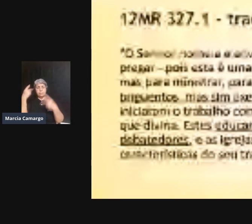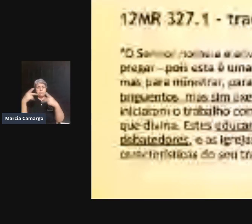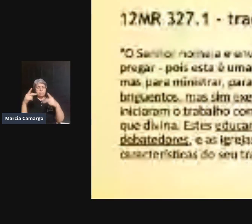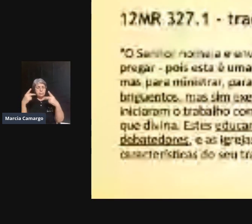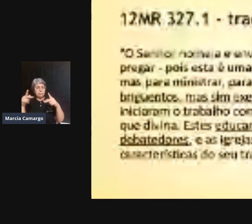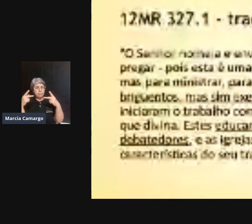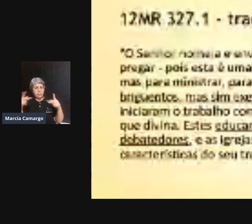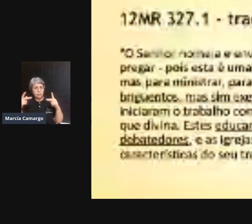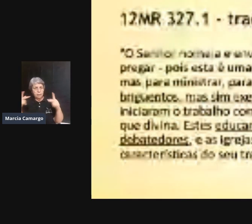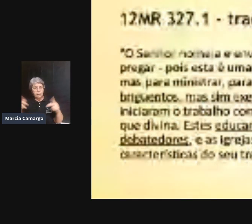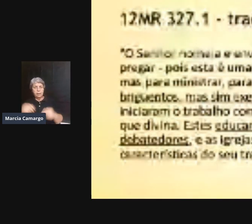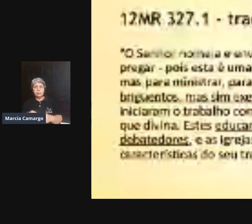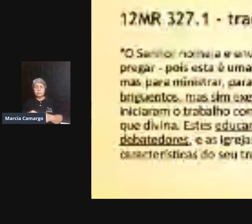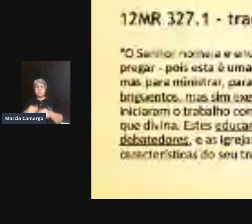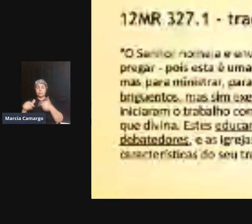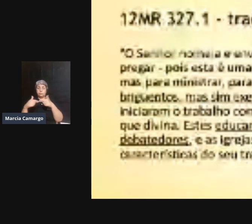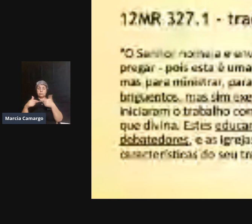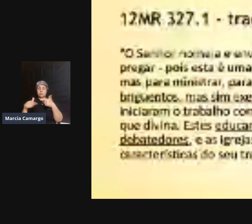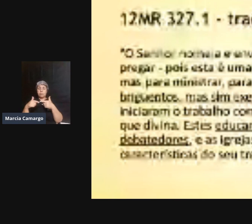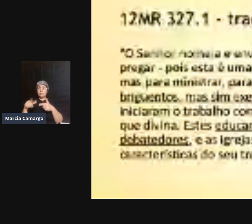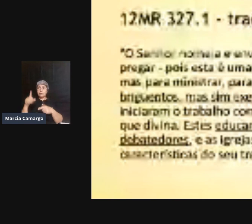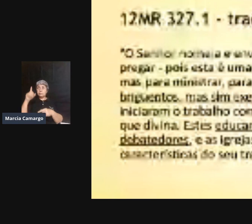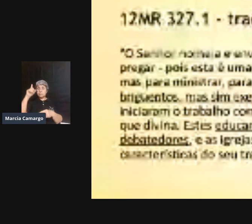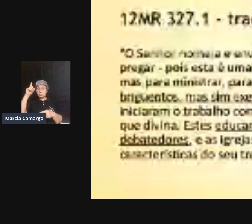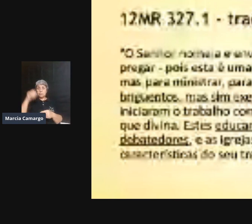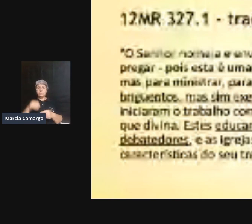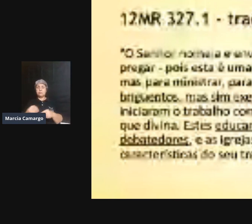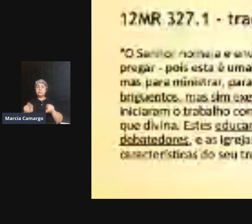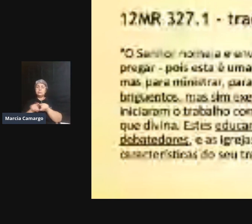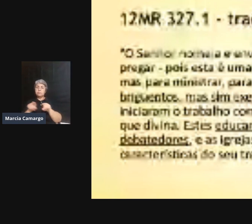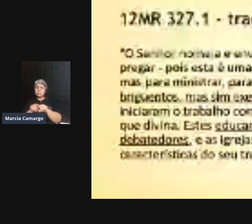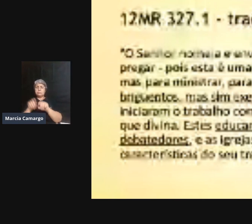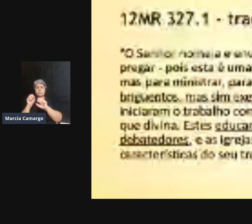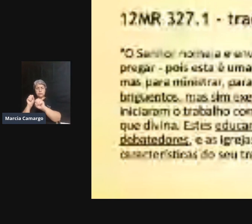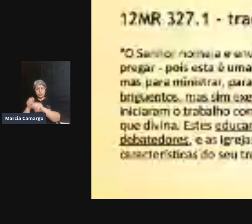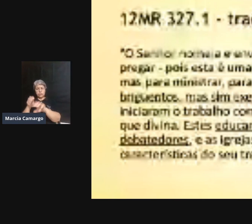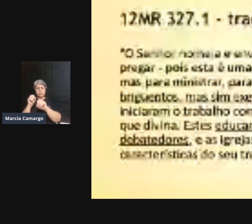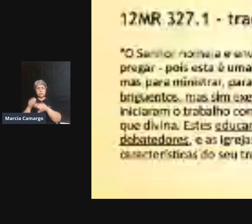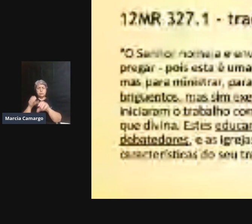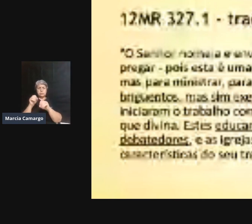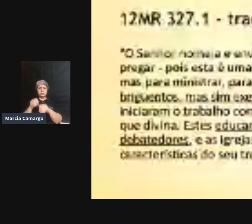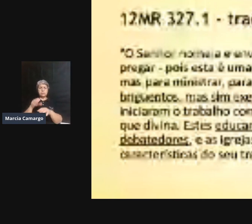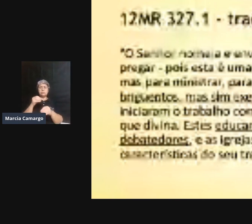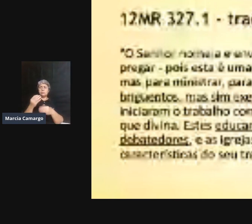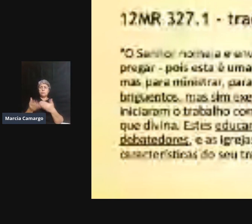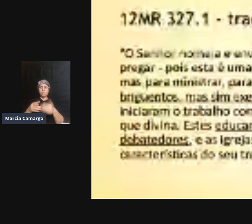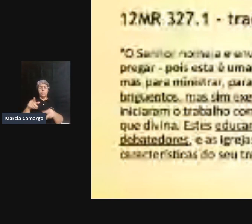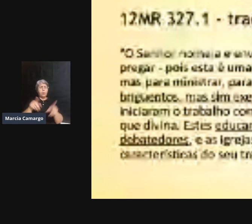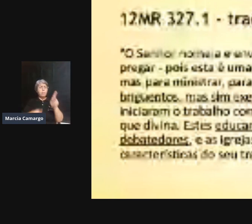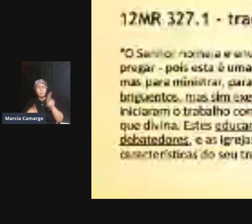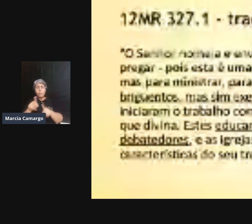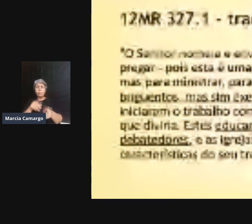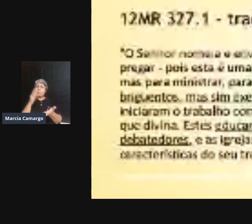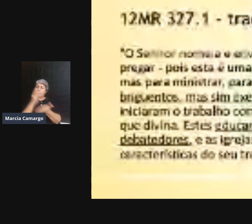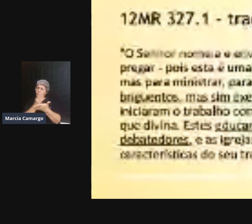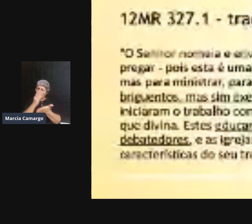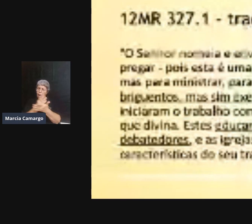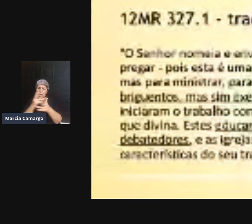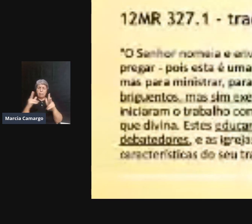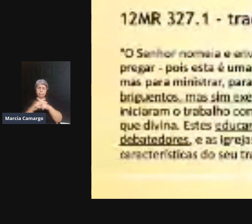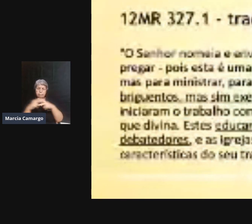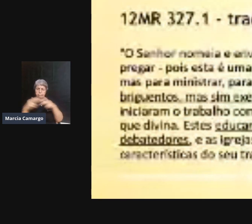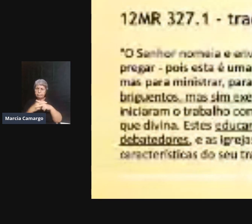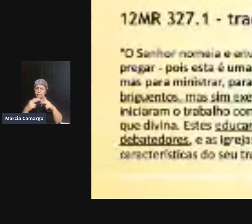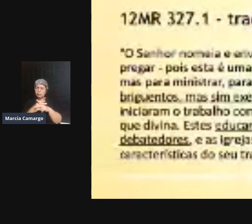pequena parte do seu trabalho, mas para ministrar, para educar o povo a não serem briguentos, mas sim exemplos de